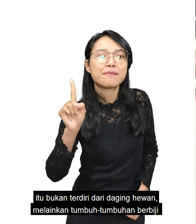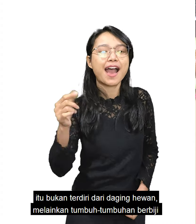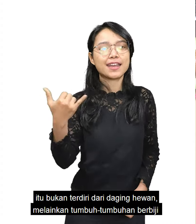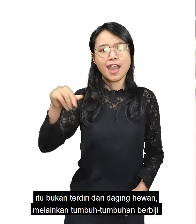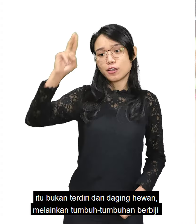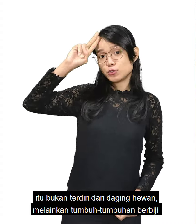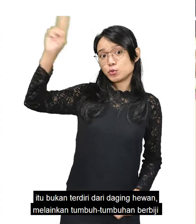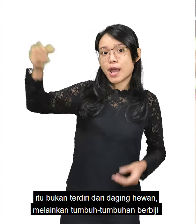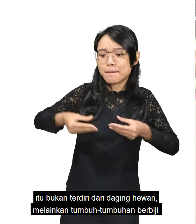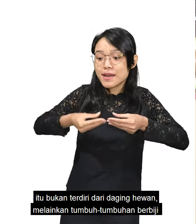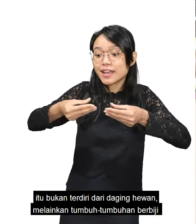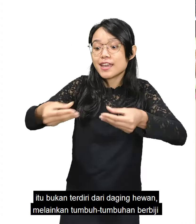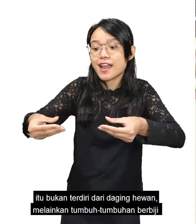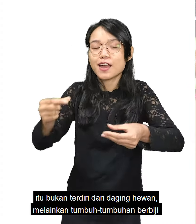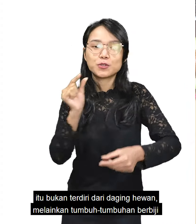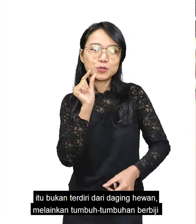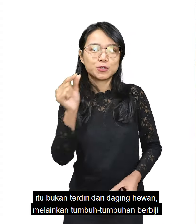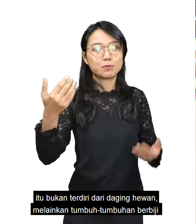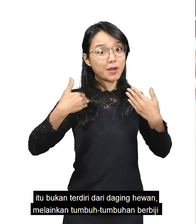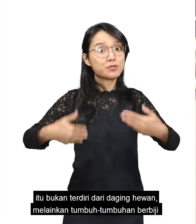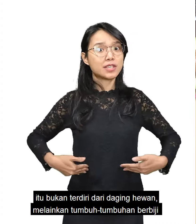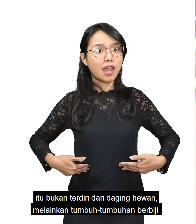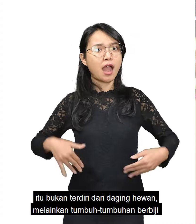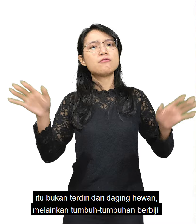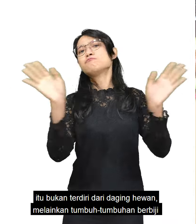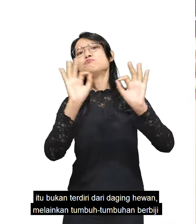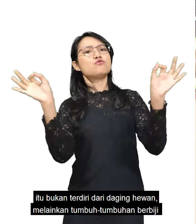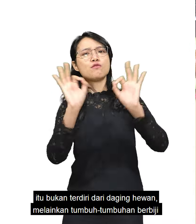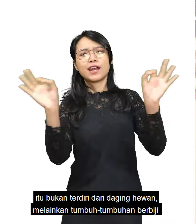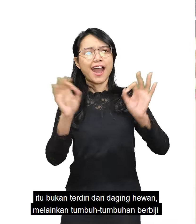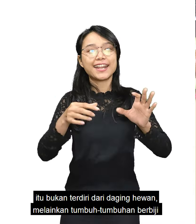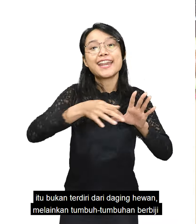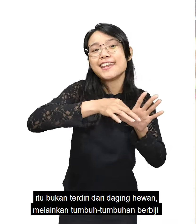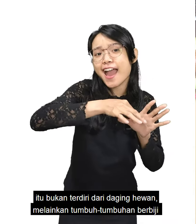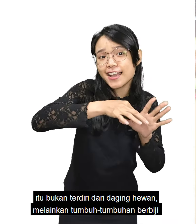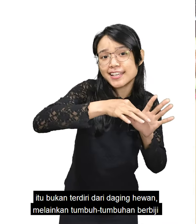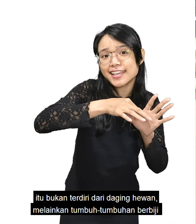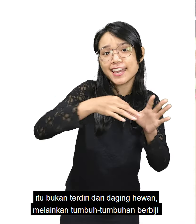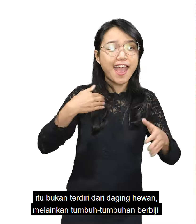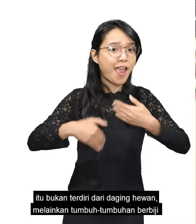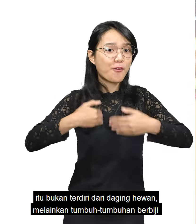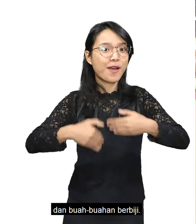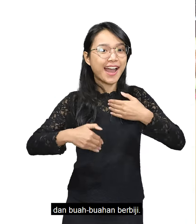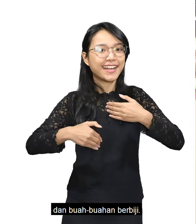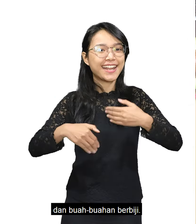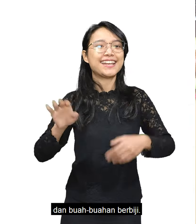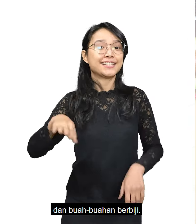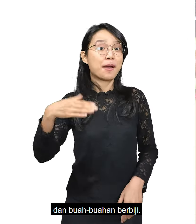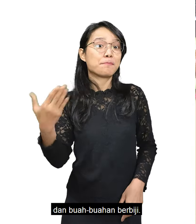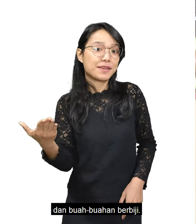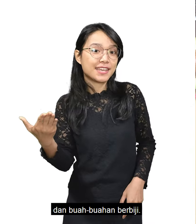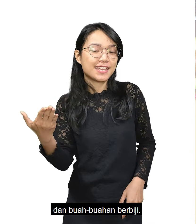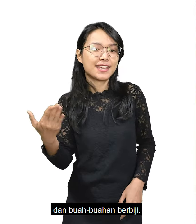terdiri dari daging hewan melainkan tumbuh-tumbuhan berbiji dan buah-buahan